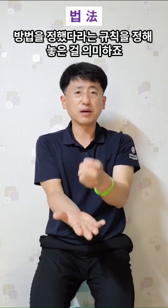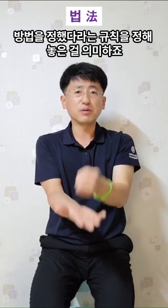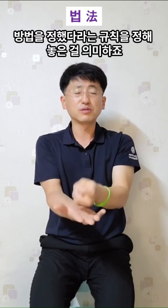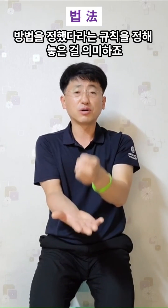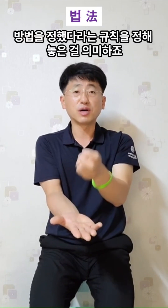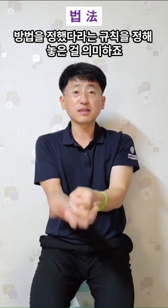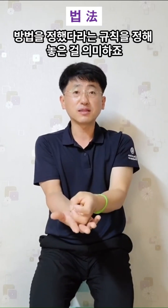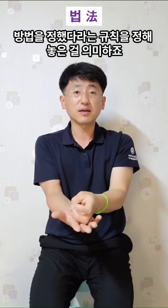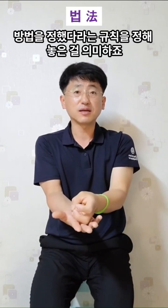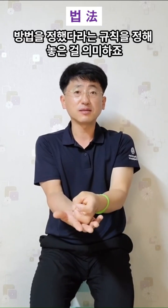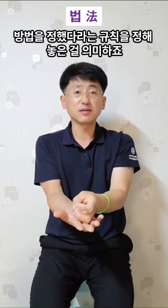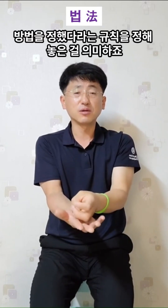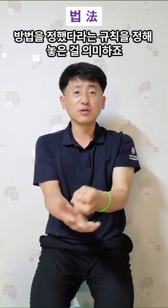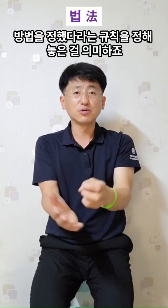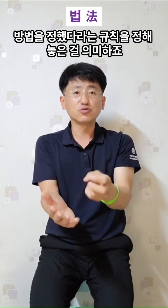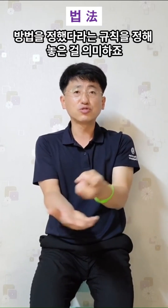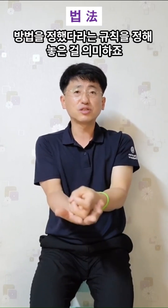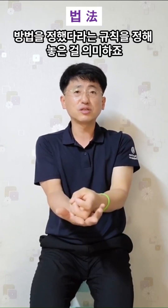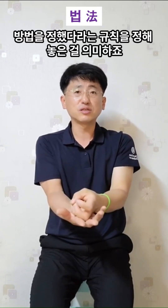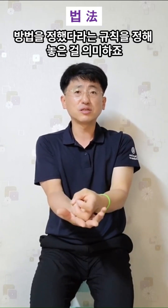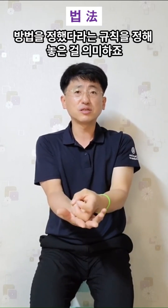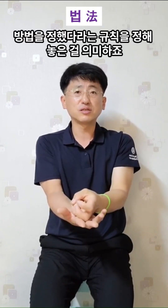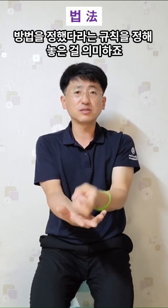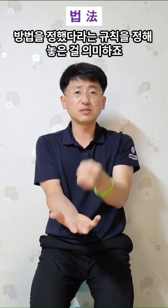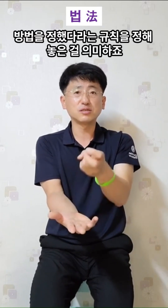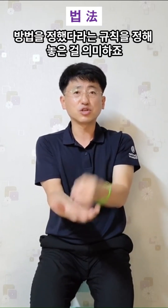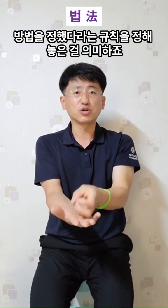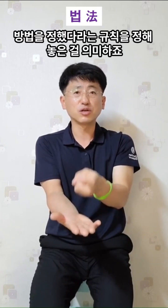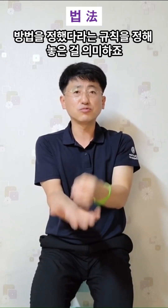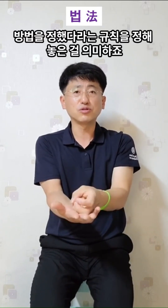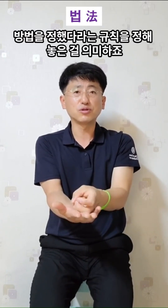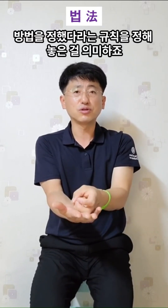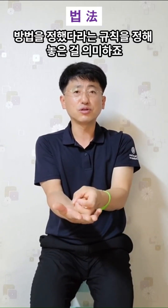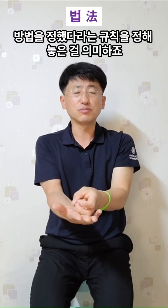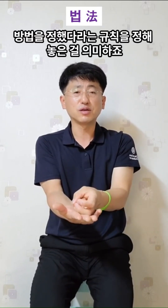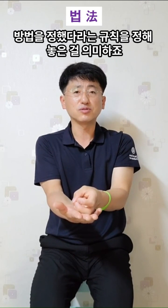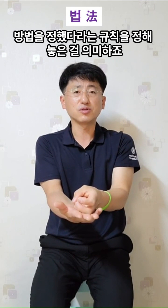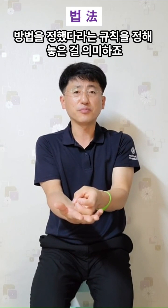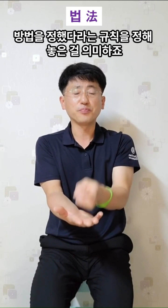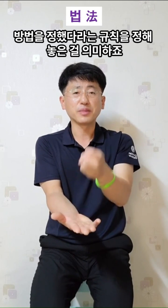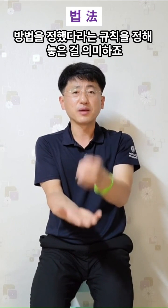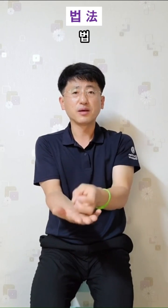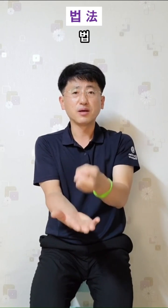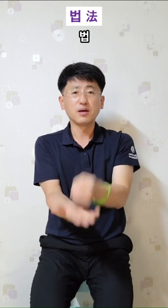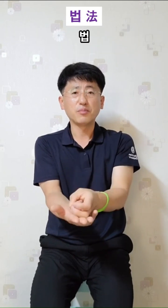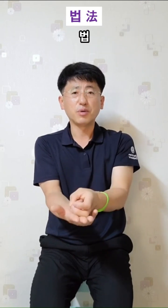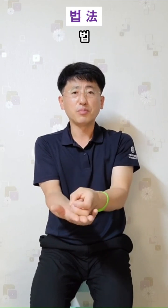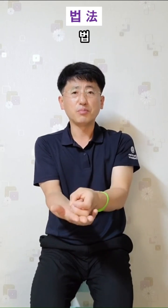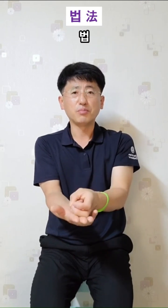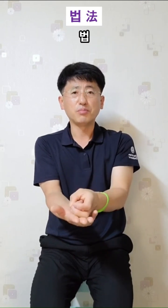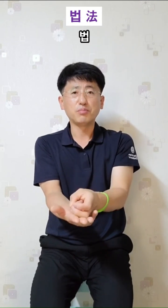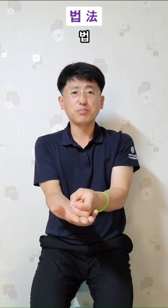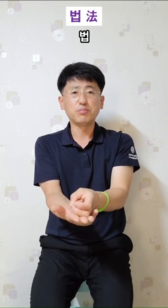방법을 정했다라는 규칙을 정해놓은 걸 의미하죠. 법.